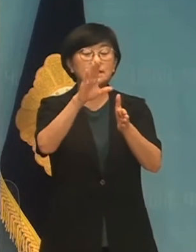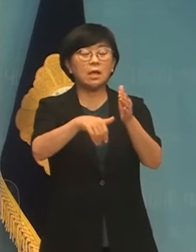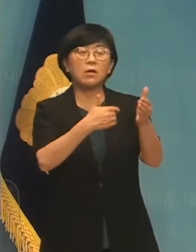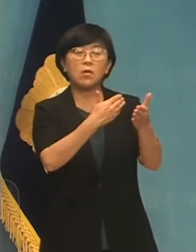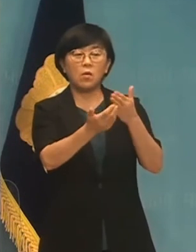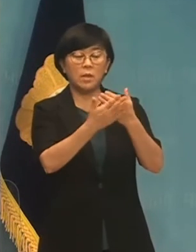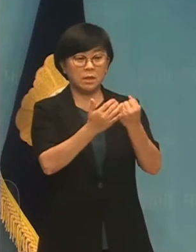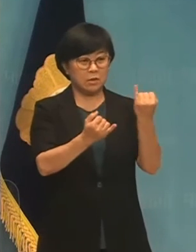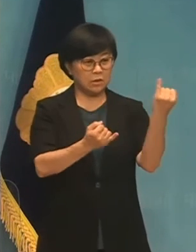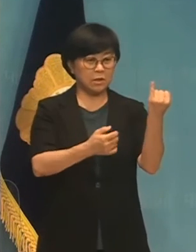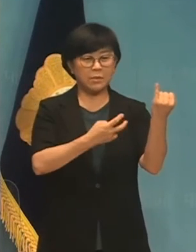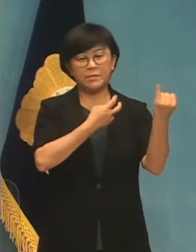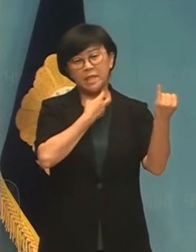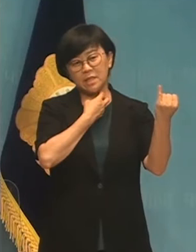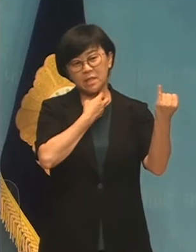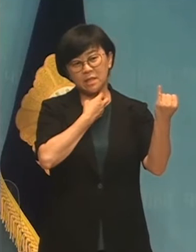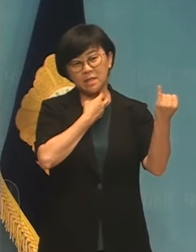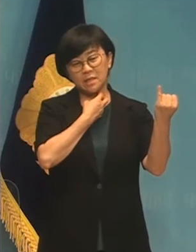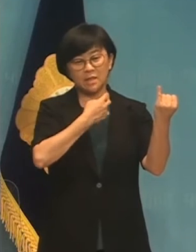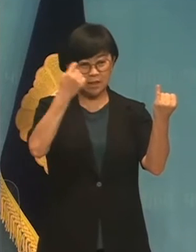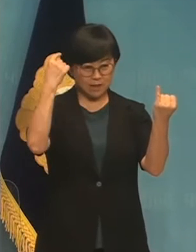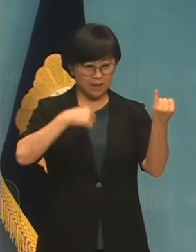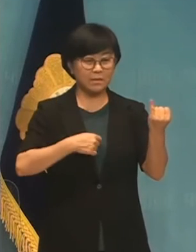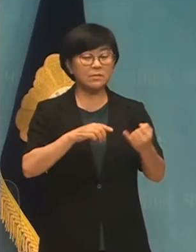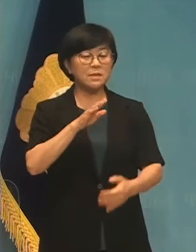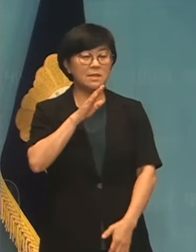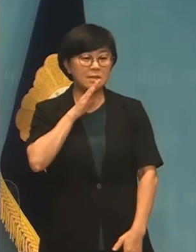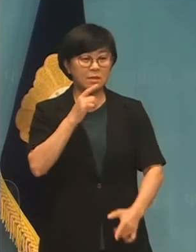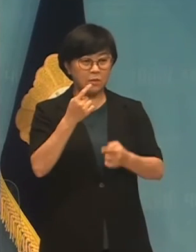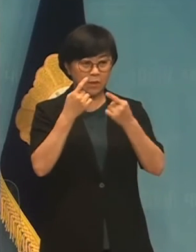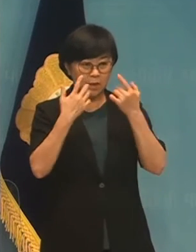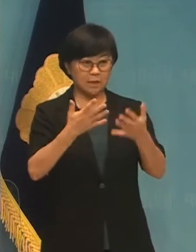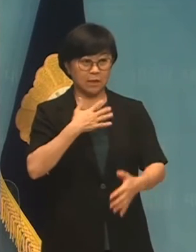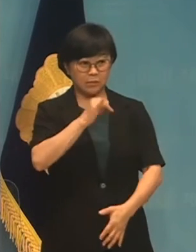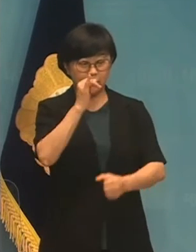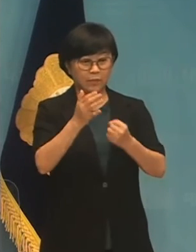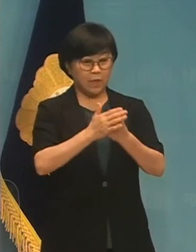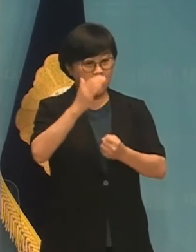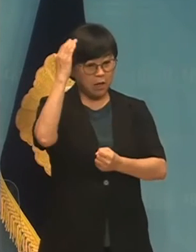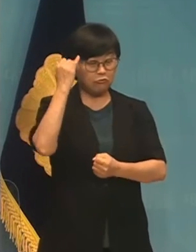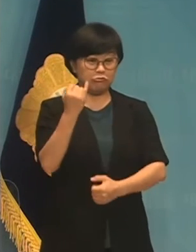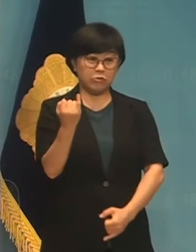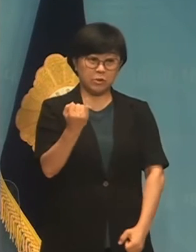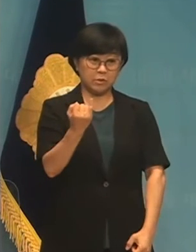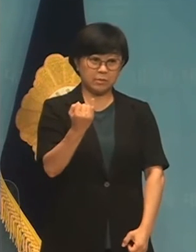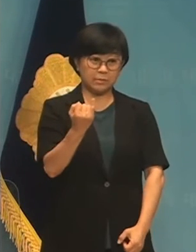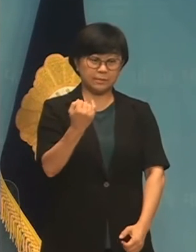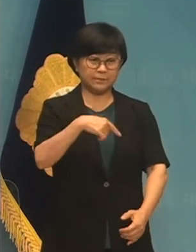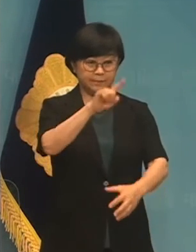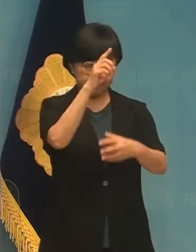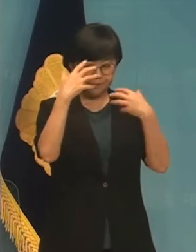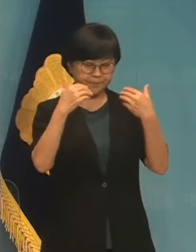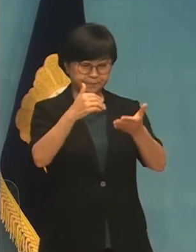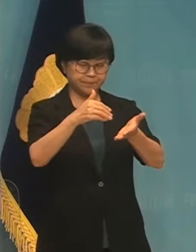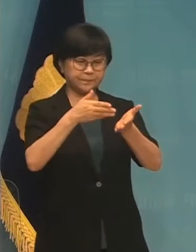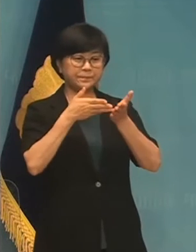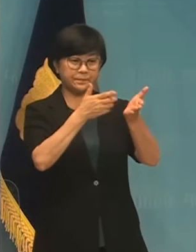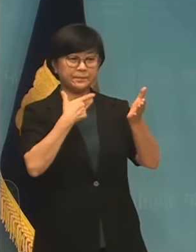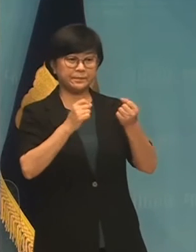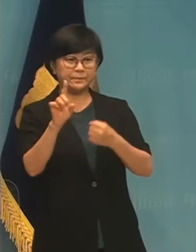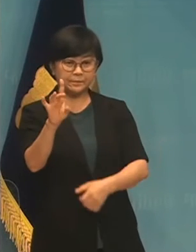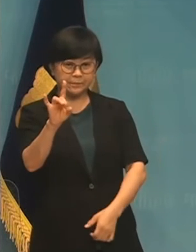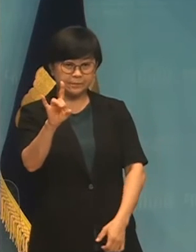경험한 우리 여성들의 배신감을 저는 잘 알고 있습니다. 대한민국 여성들이 정부에 요구하는 것은